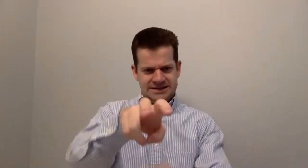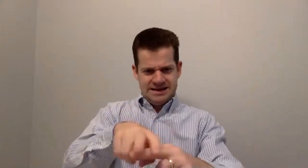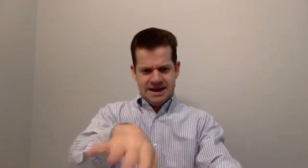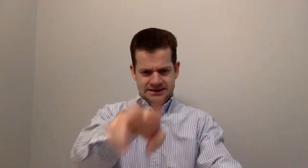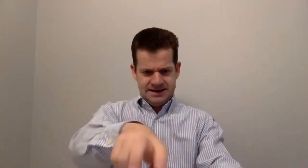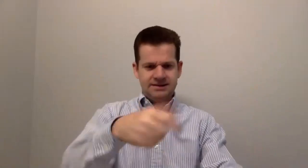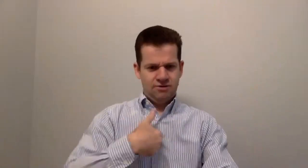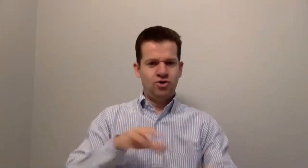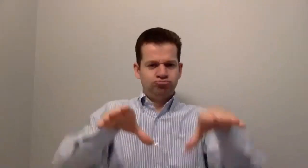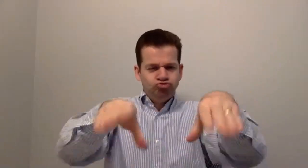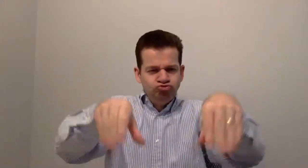Senta aí, senta. Eu vou.